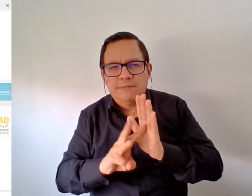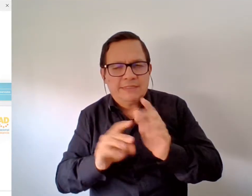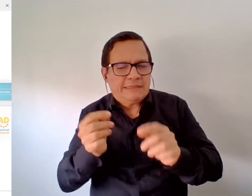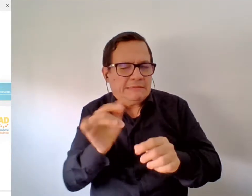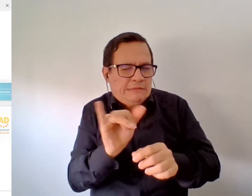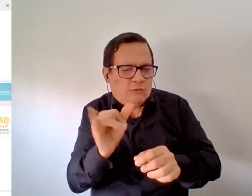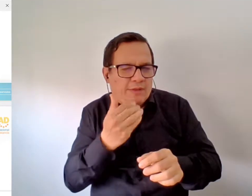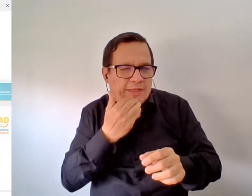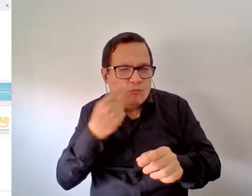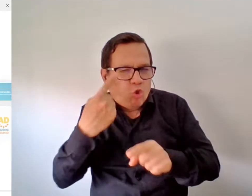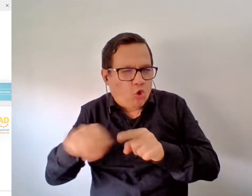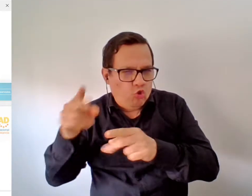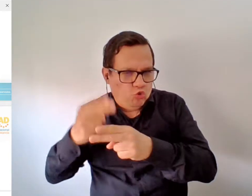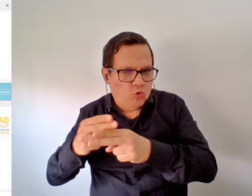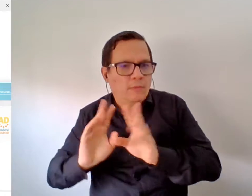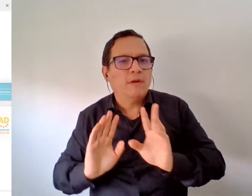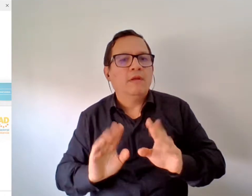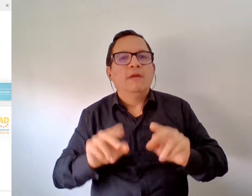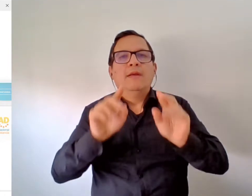navegadores,